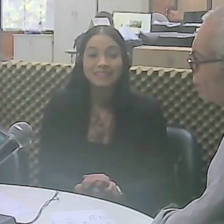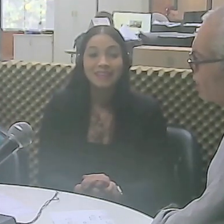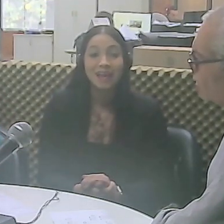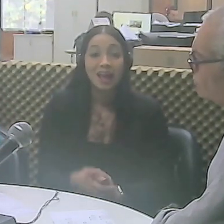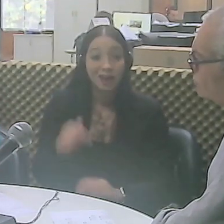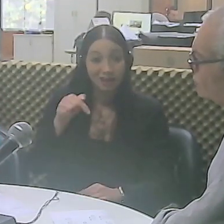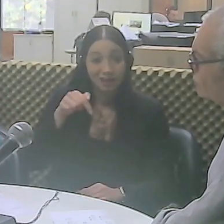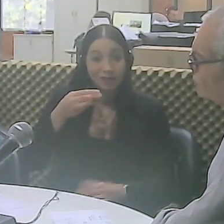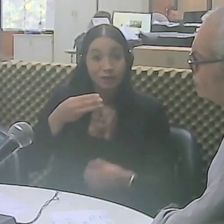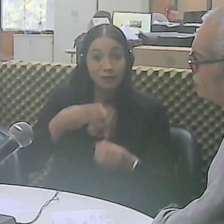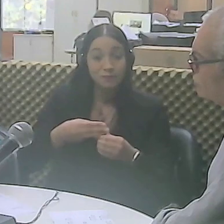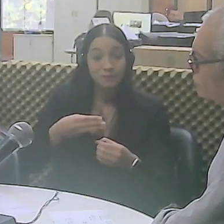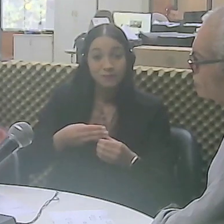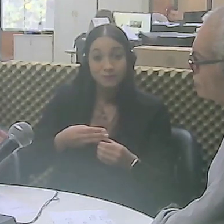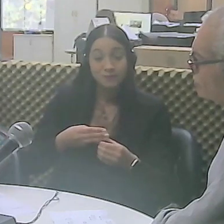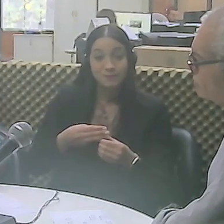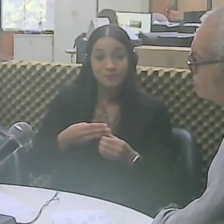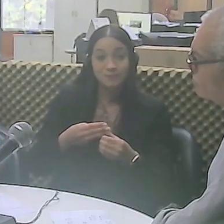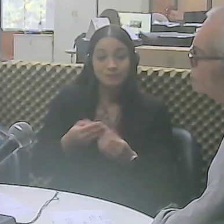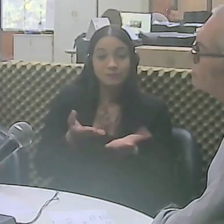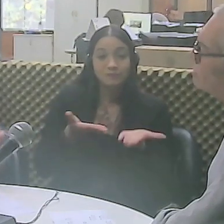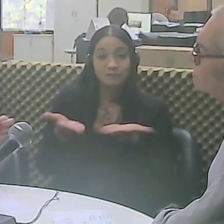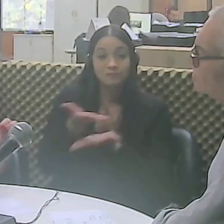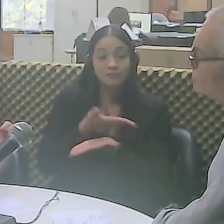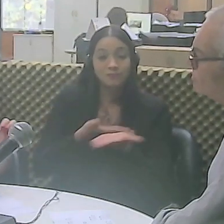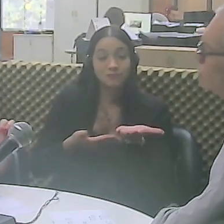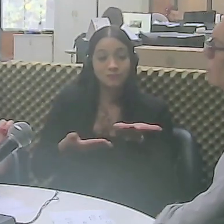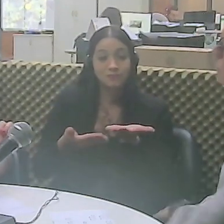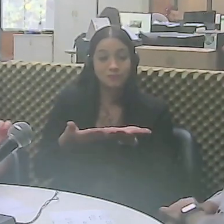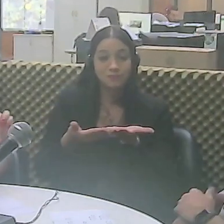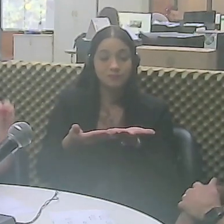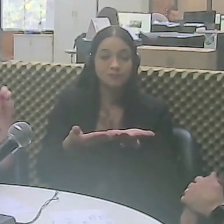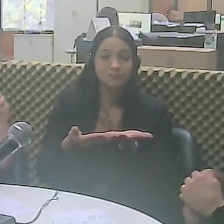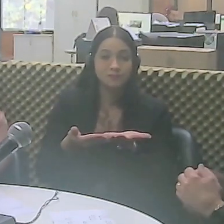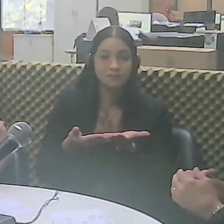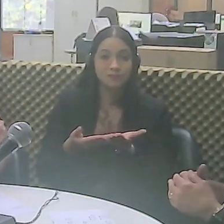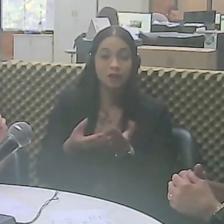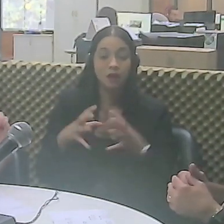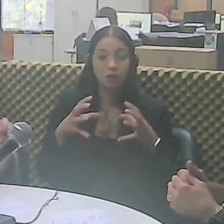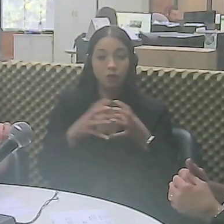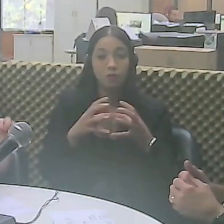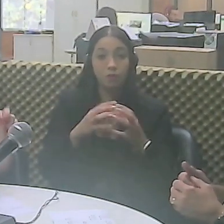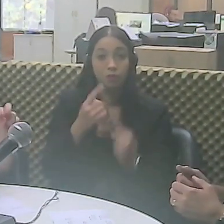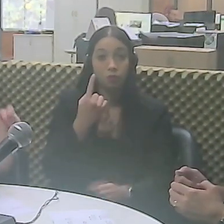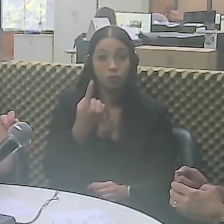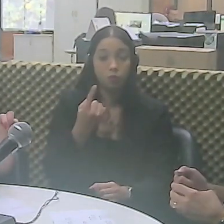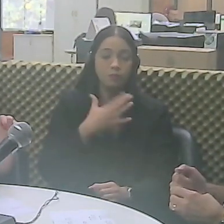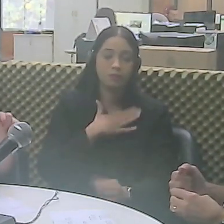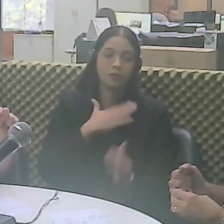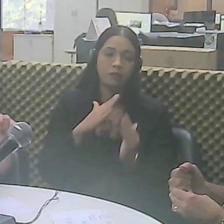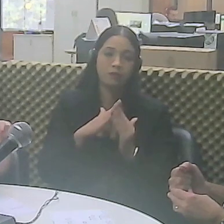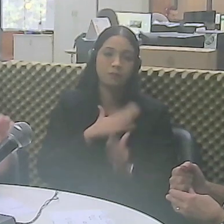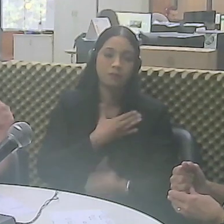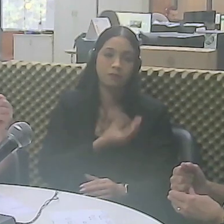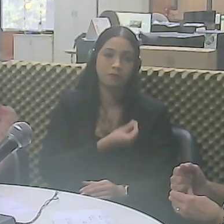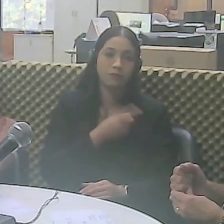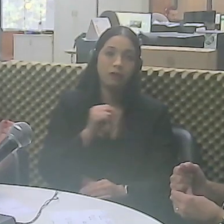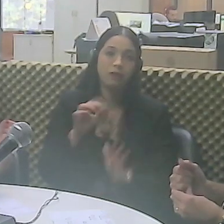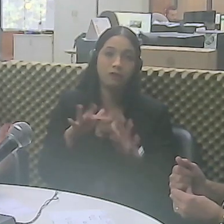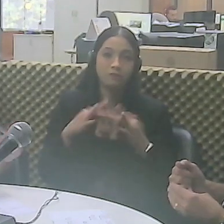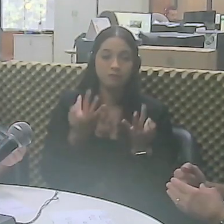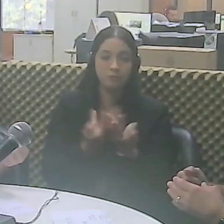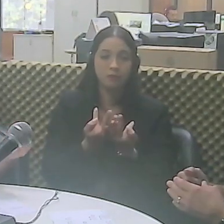o município, ele faz a intermediação por meio para a faixa 1, né, do programa Minha Casa Minha Vida, que é voltado